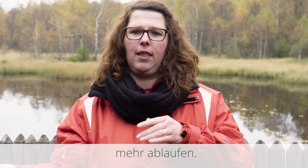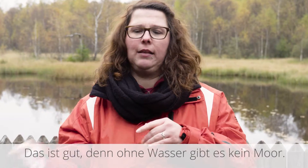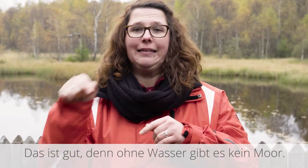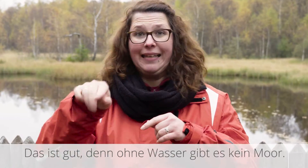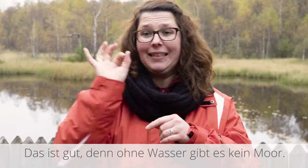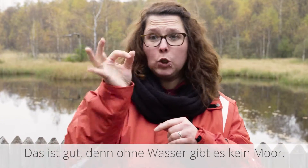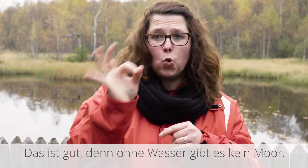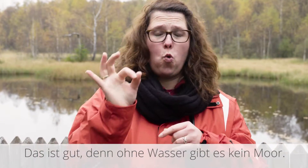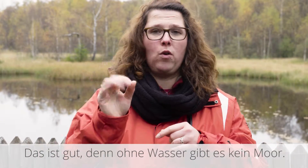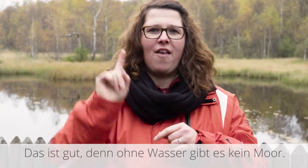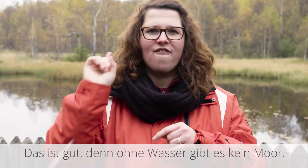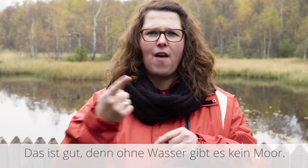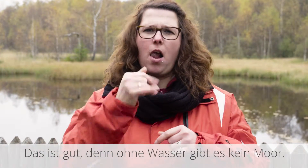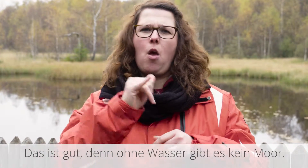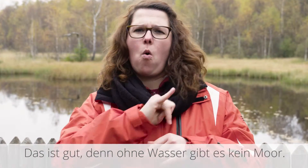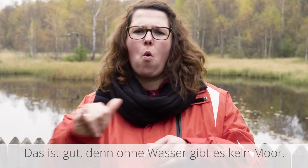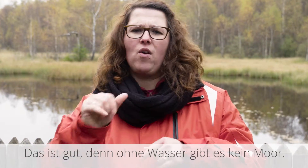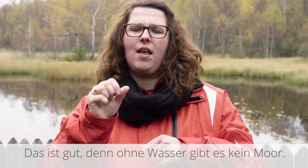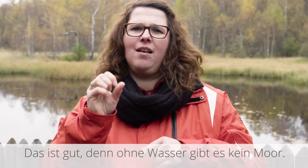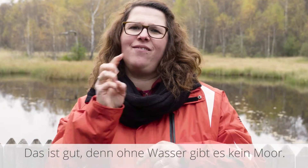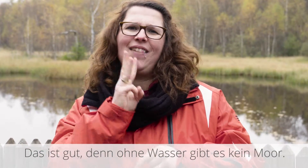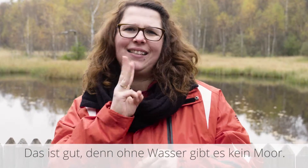Das ist gut, denn ohne Wasser gibt es kein Moor.